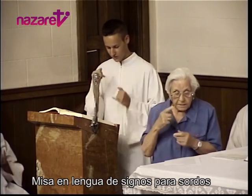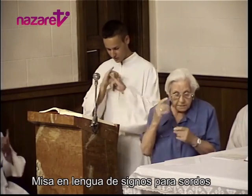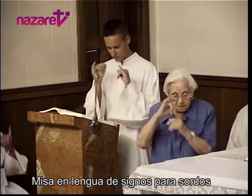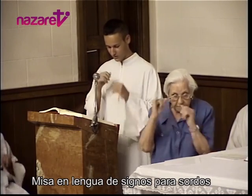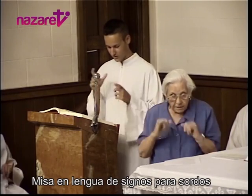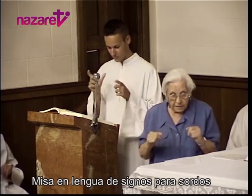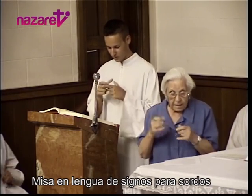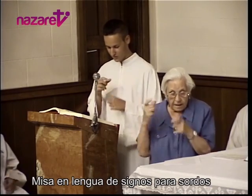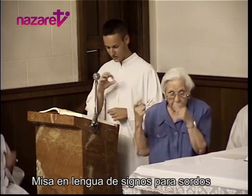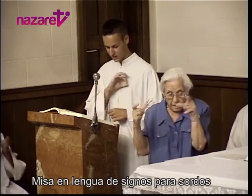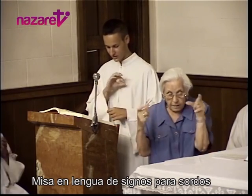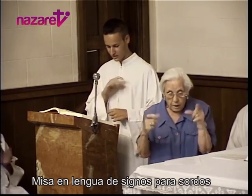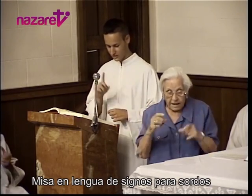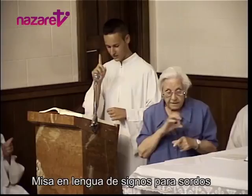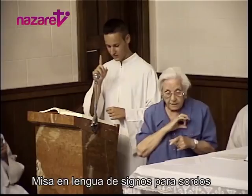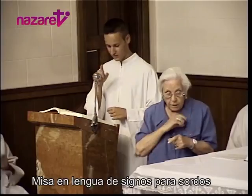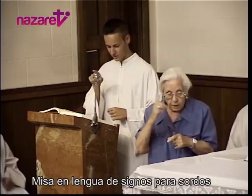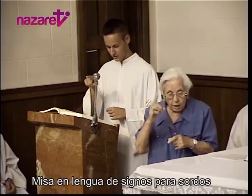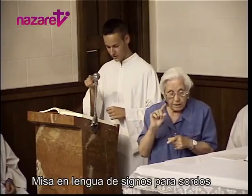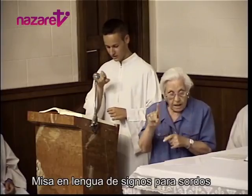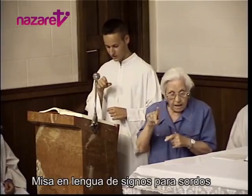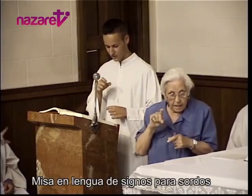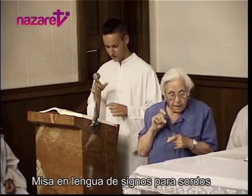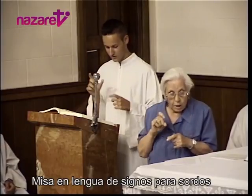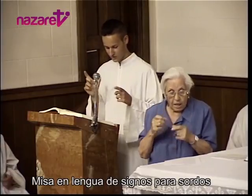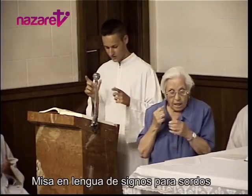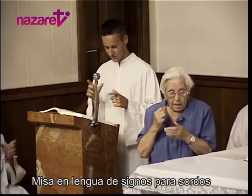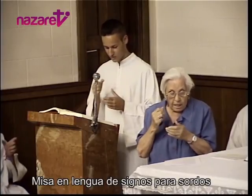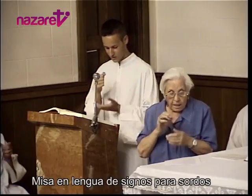Dichoso el pueblo que el Señor escogió como heredad.